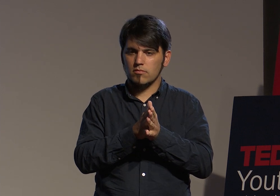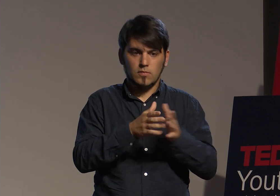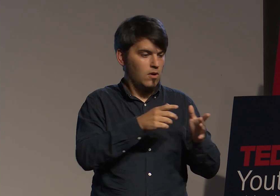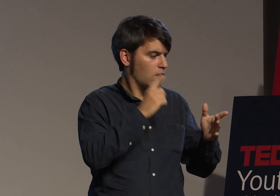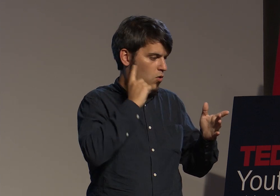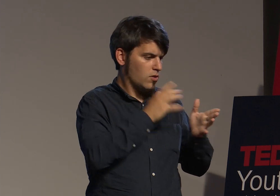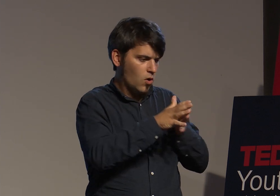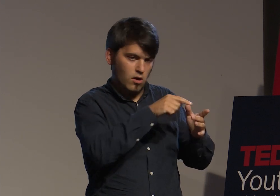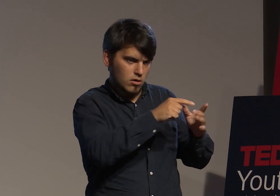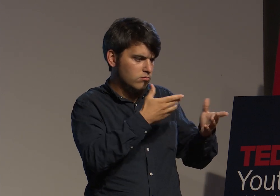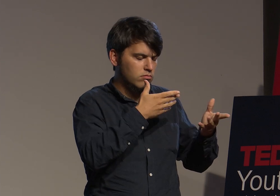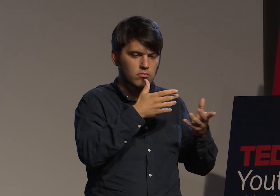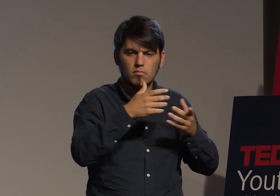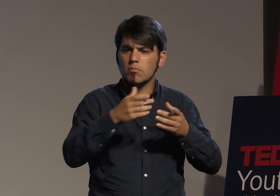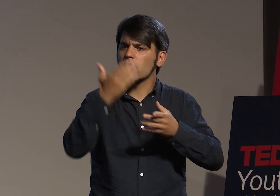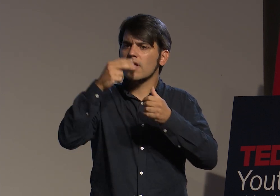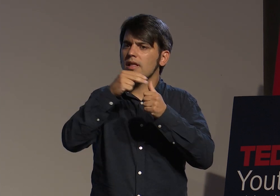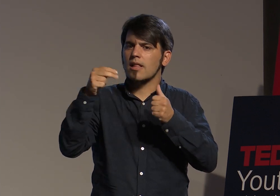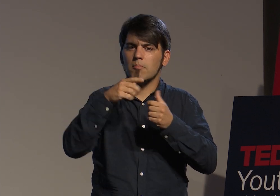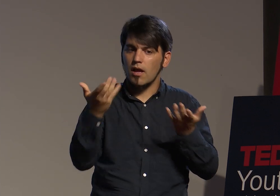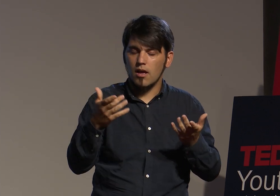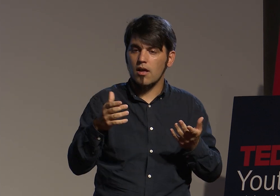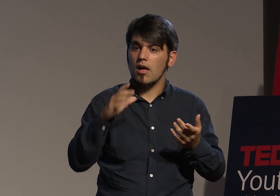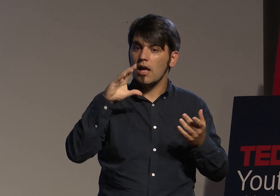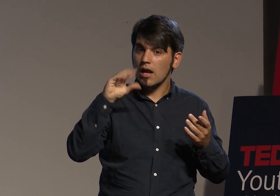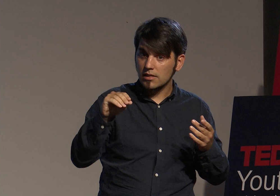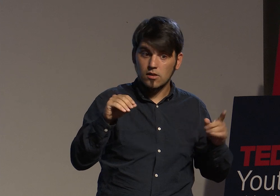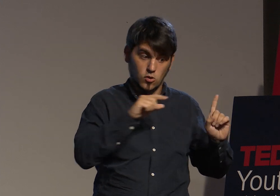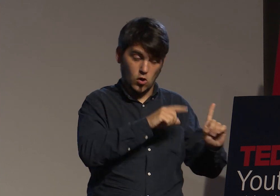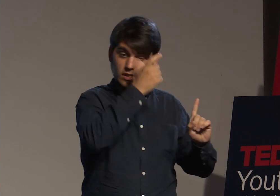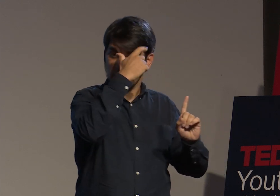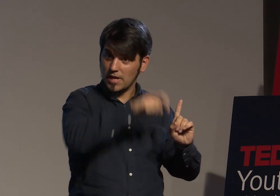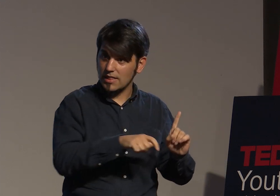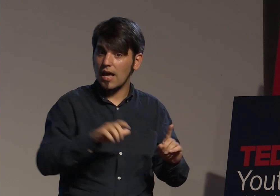е много активен в социалните мрежи и повдига различни теми.